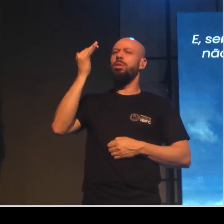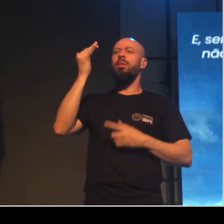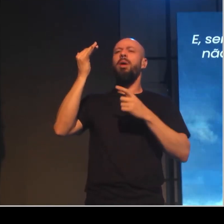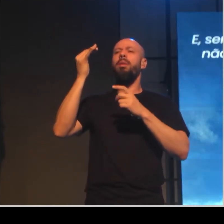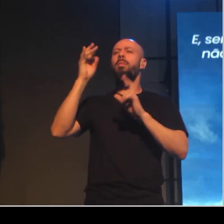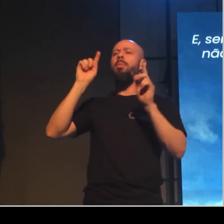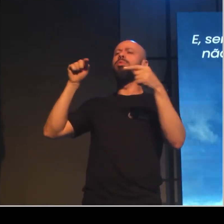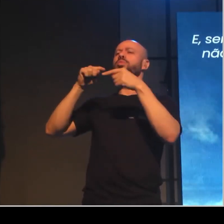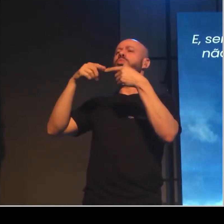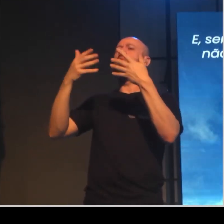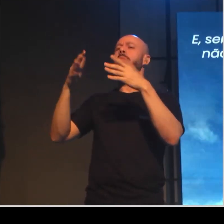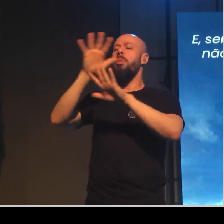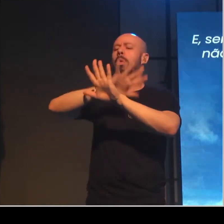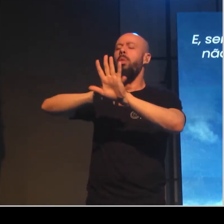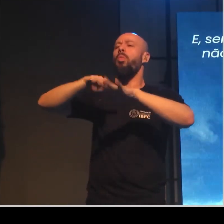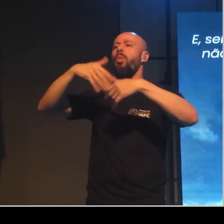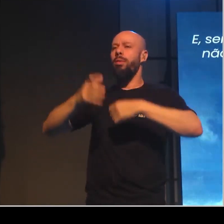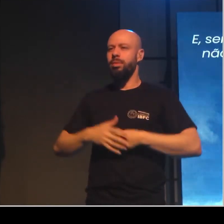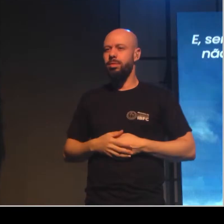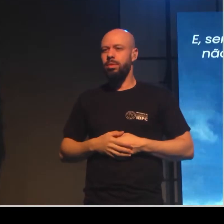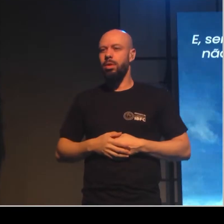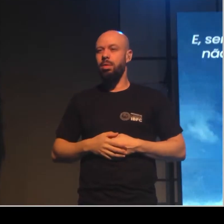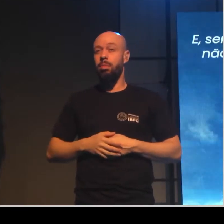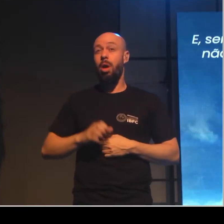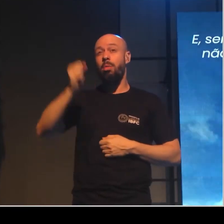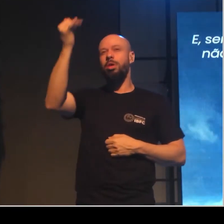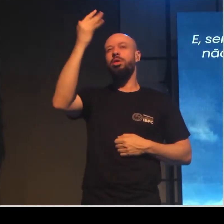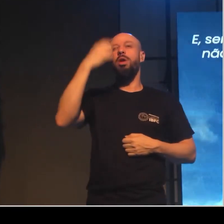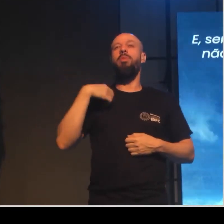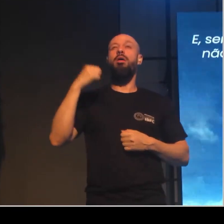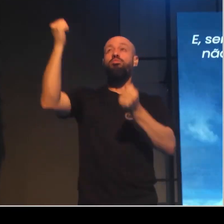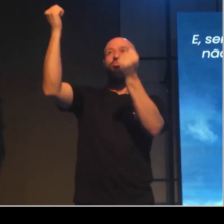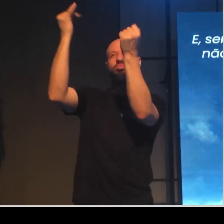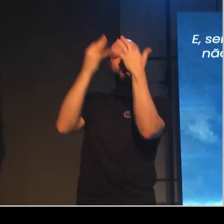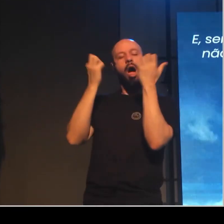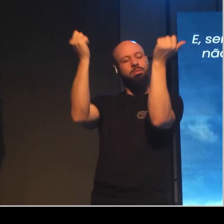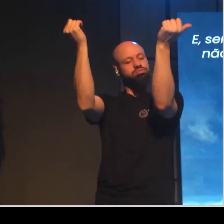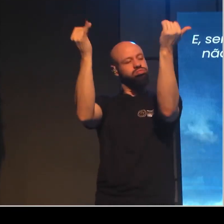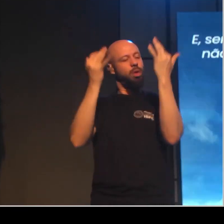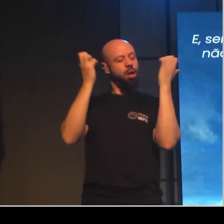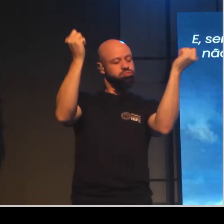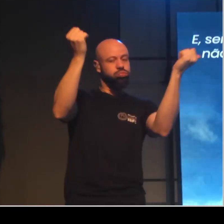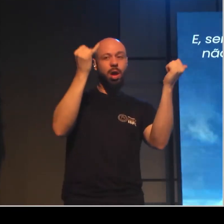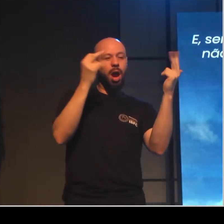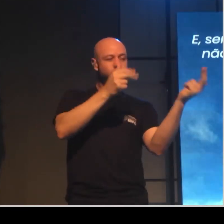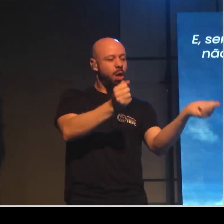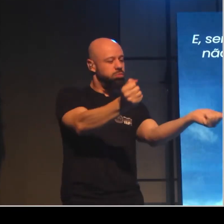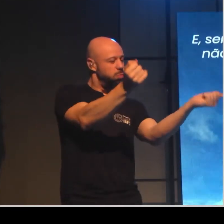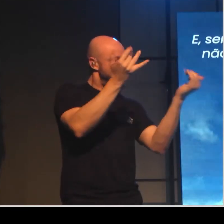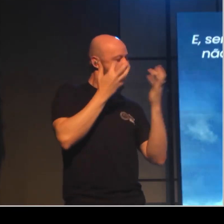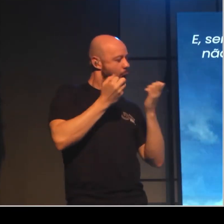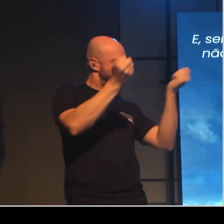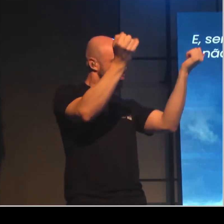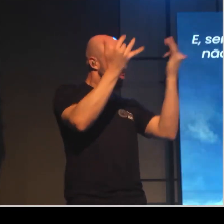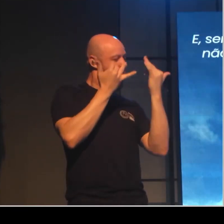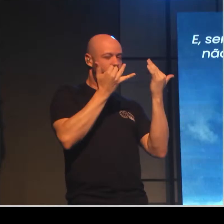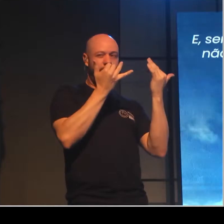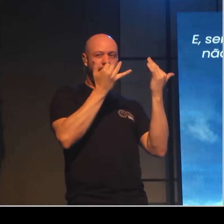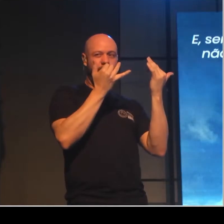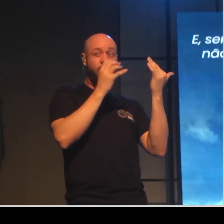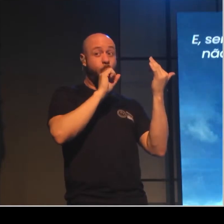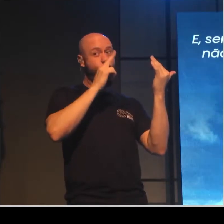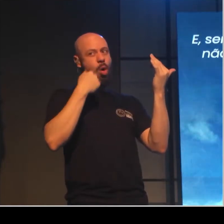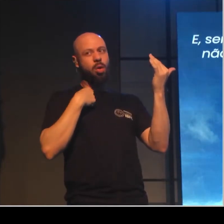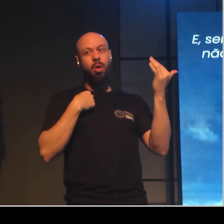Você tem se dedicado, tem se dado, tem gastado, tem investido ao quê?